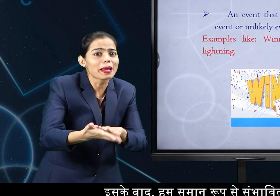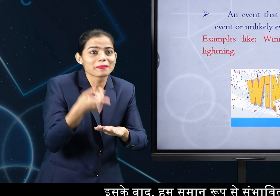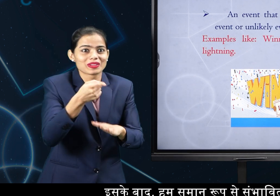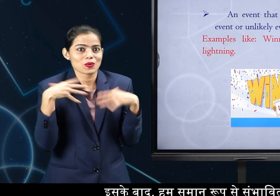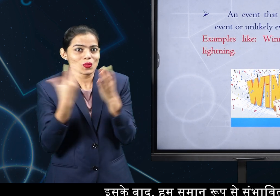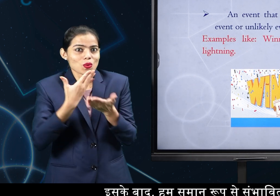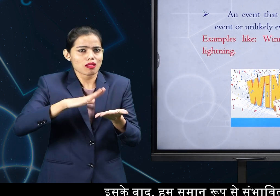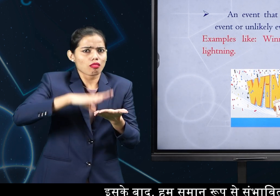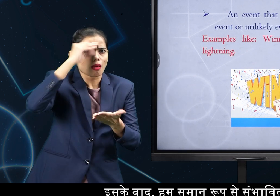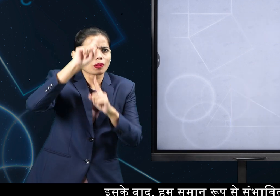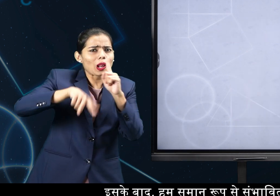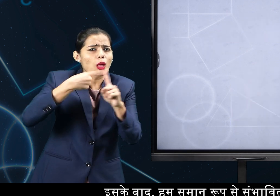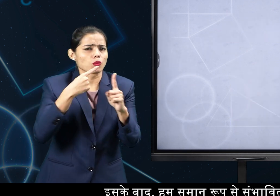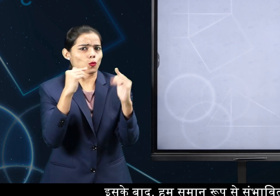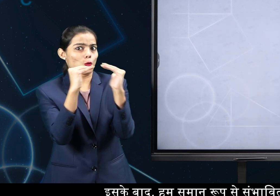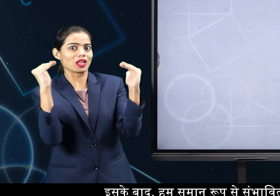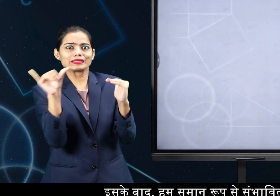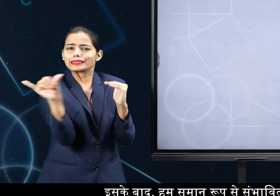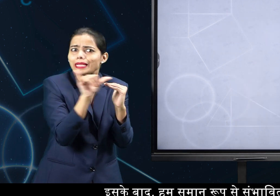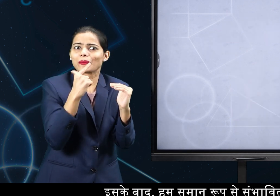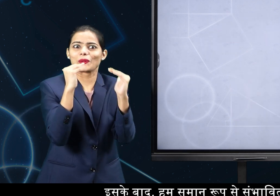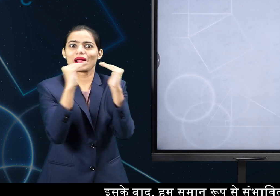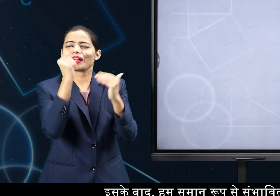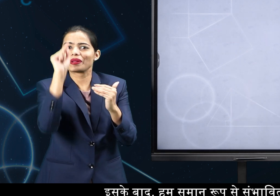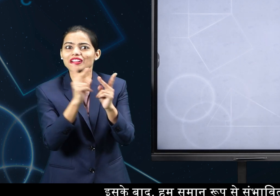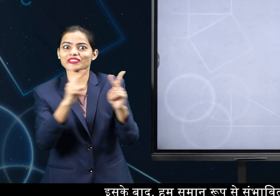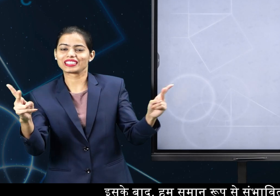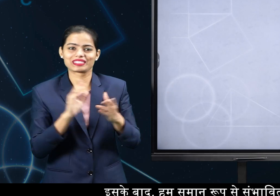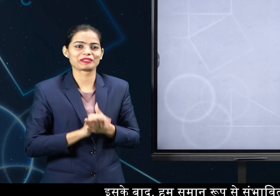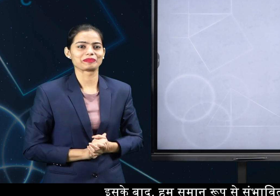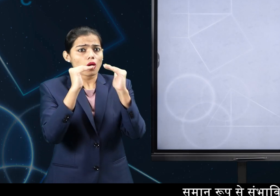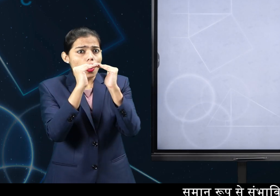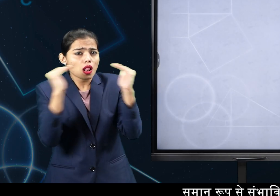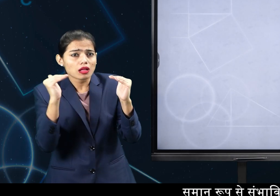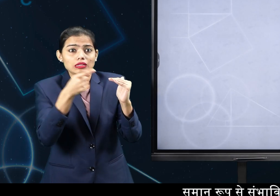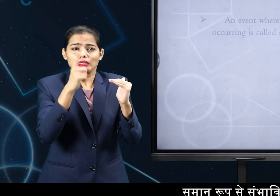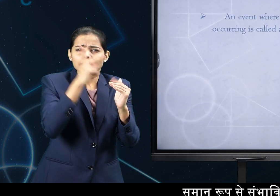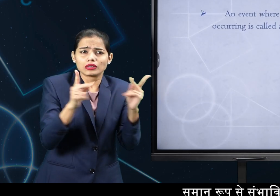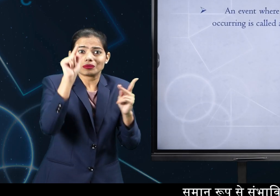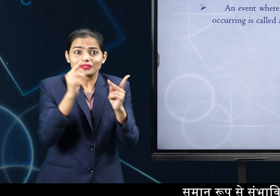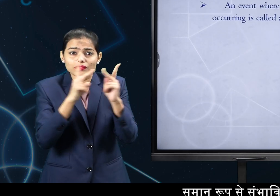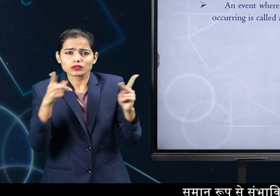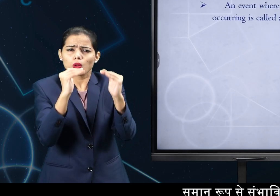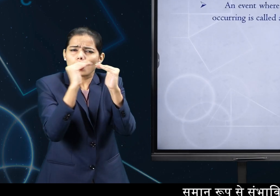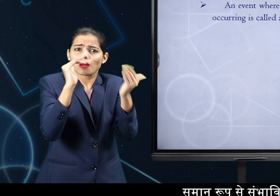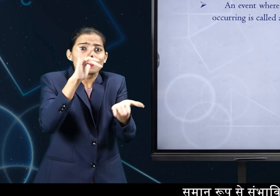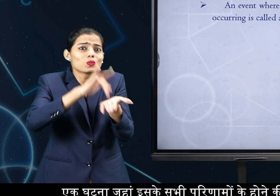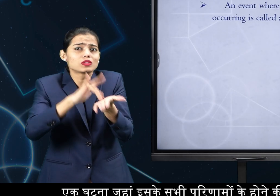इसके बाद हम समान रूप से संभावित घटनाओं के बारे में जानेंगे। समान रूप से संभावित घटनाएं